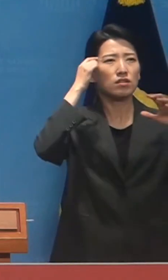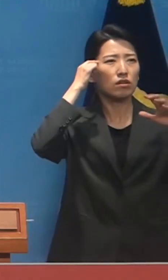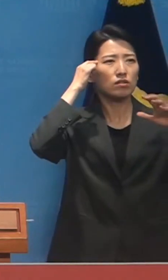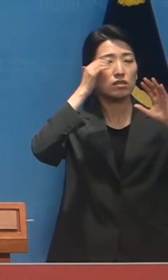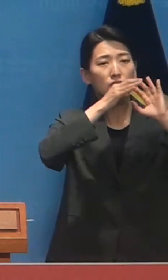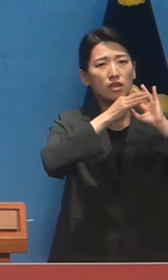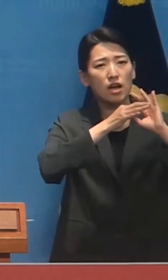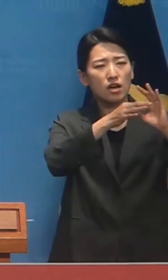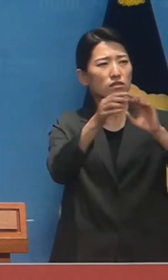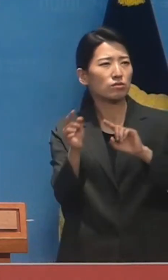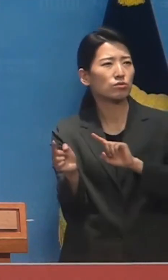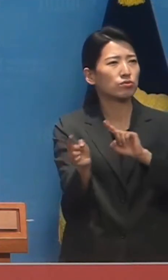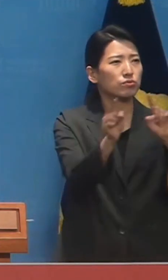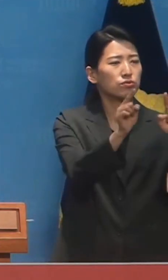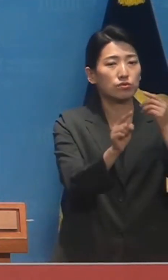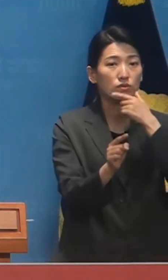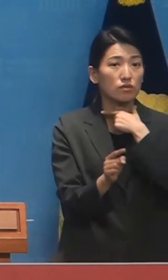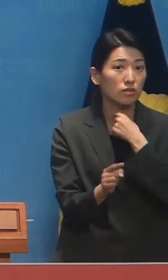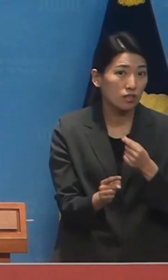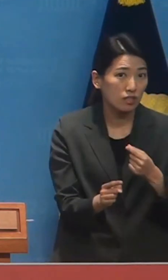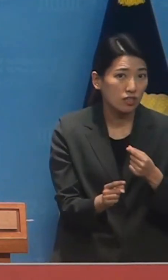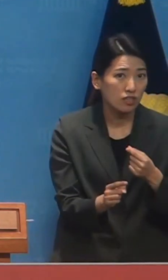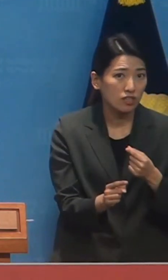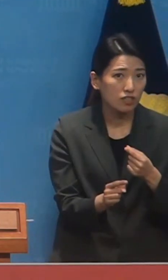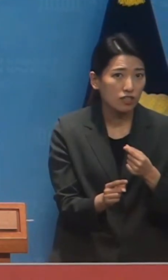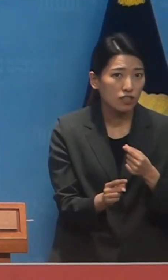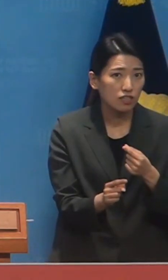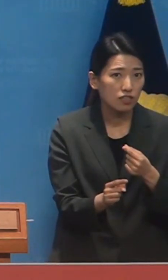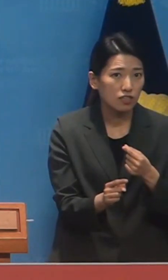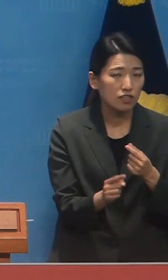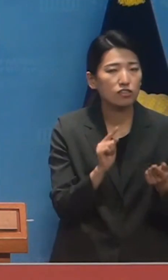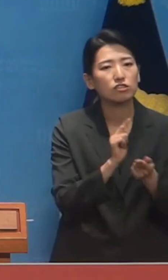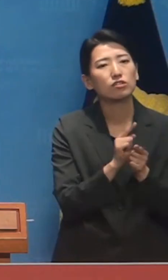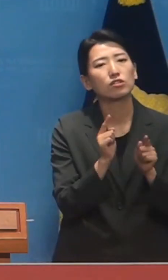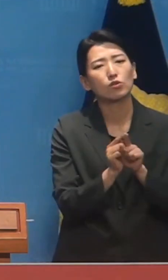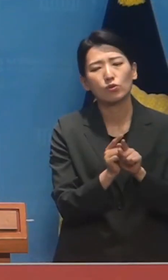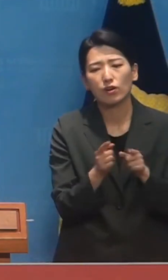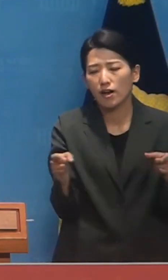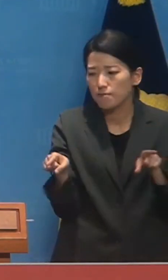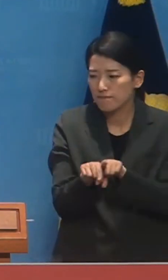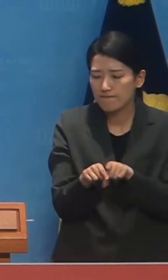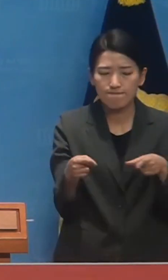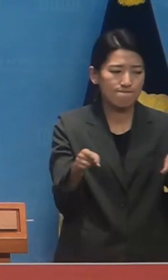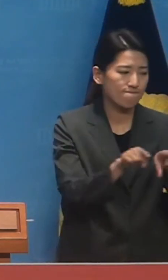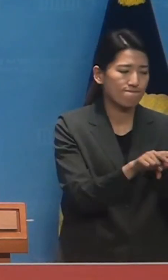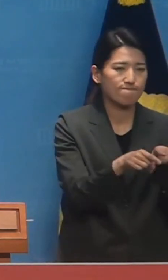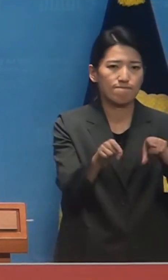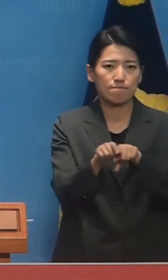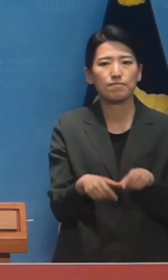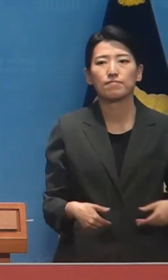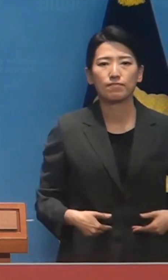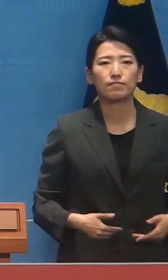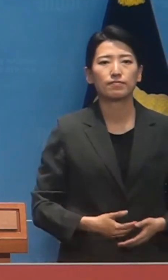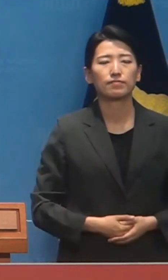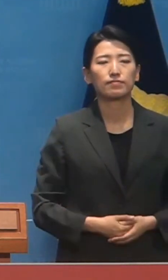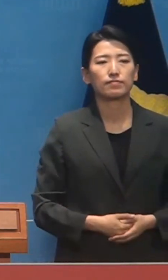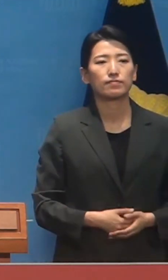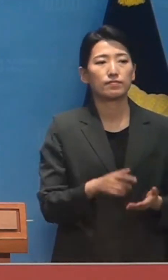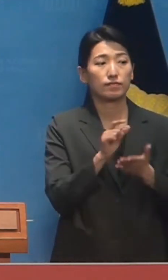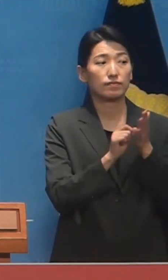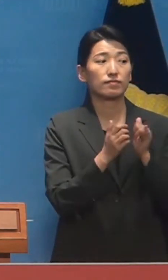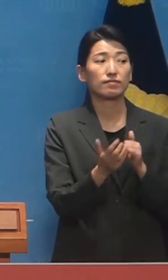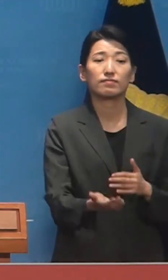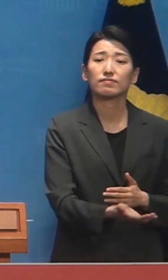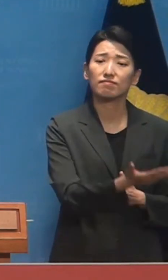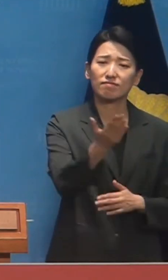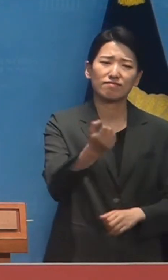정신을 회복하는 길은 우리가 함께 손을 잡는 데 있습니다. 기자 여러분께서